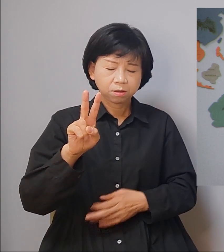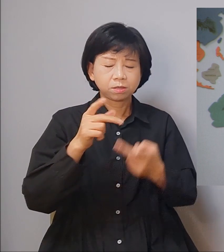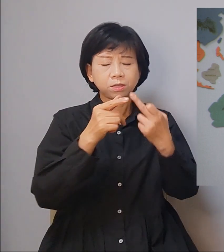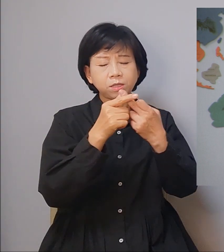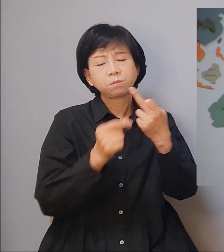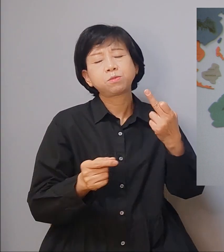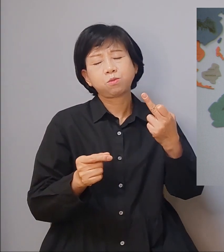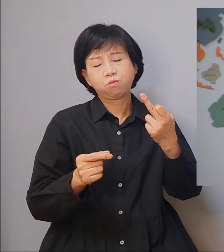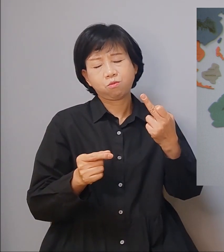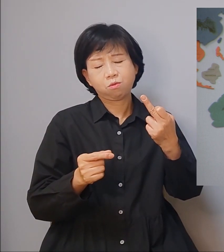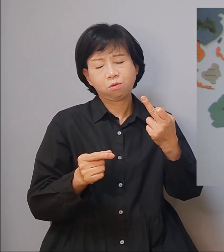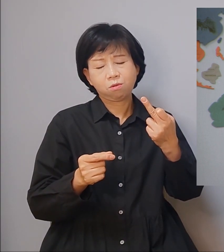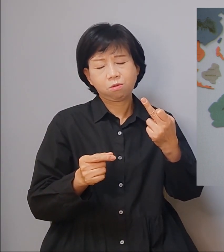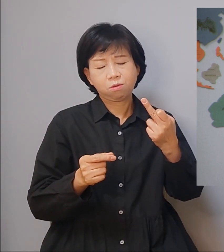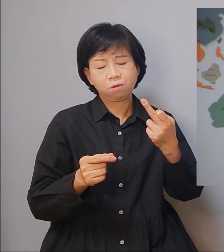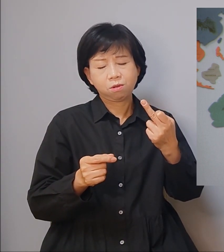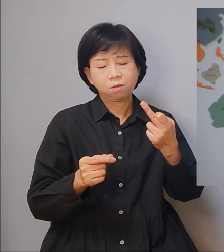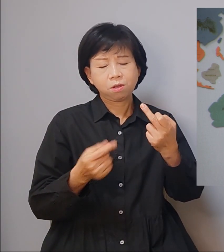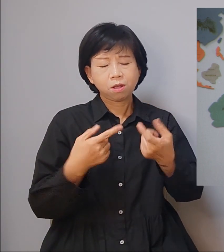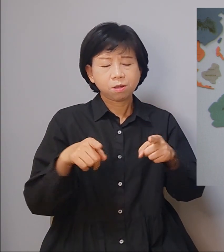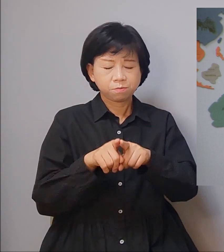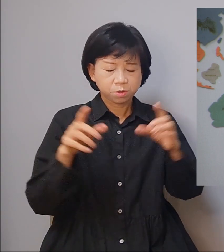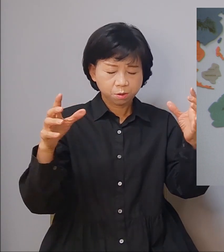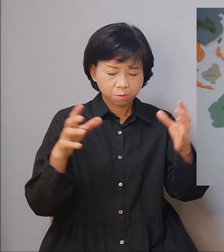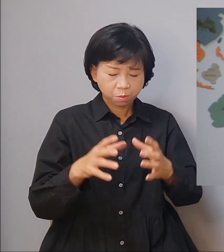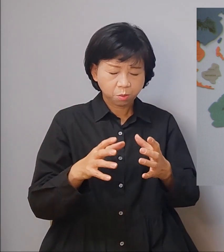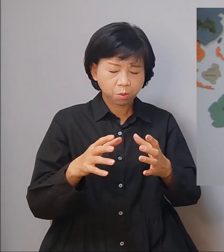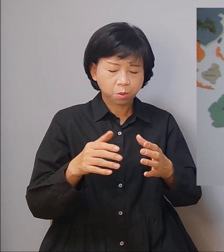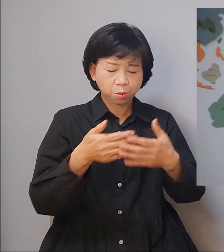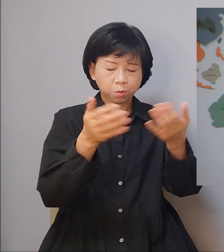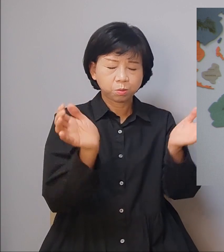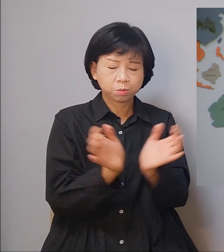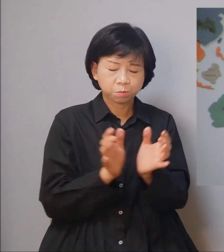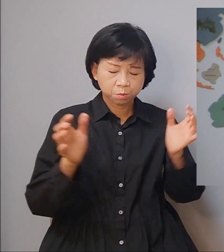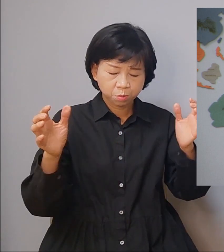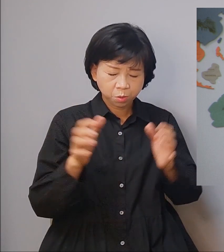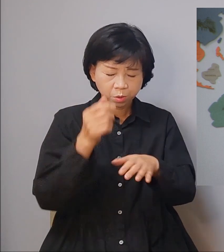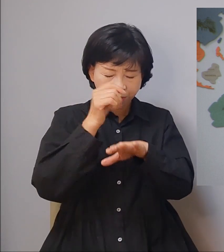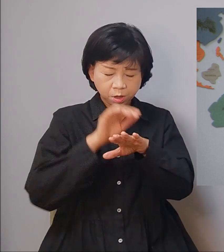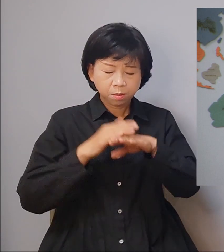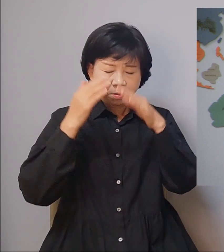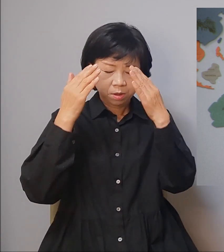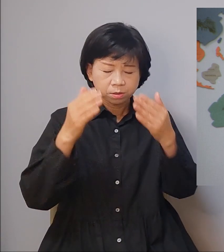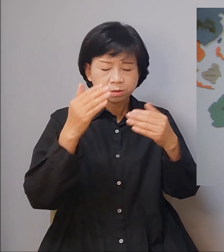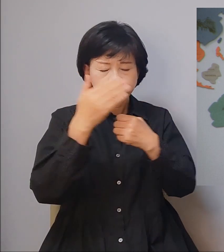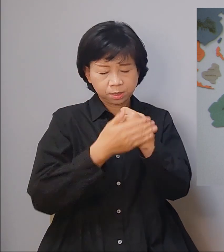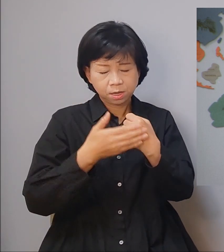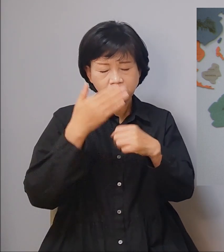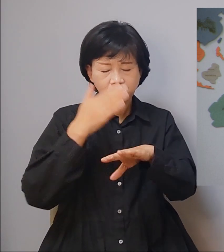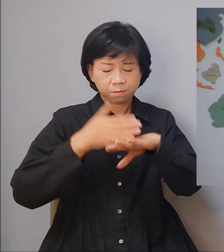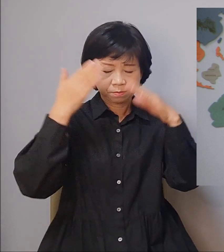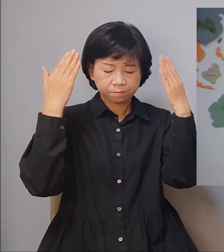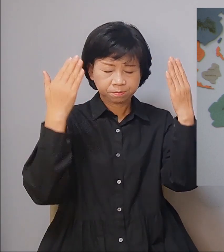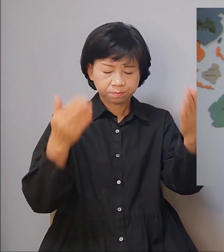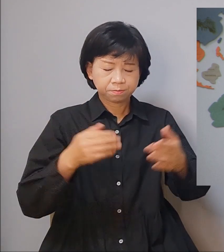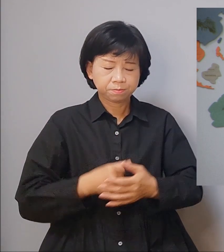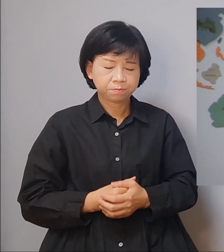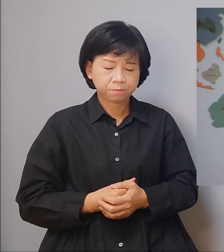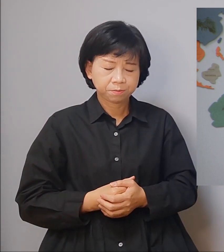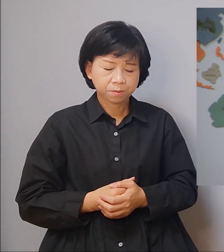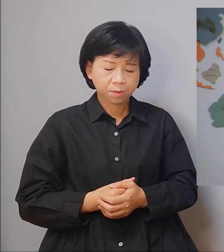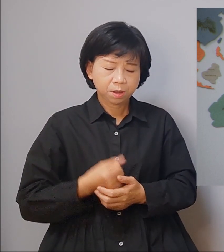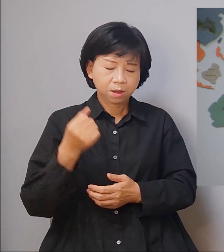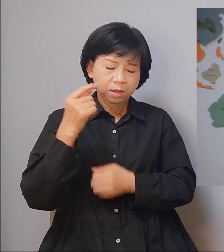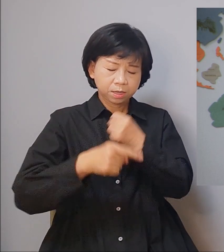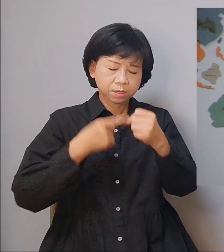즈음에 또한 우리가 함께 모여서 공동체로 모여서 예배할 수 있도록 은혜 주심에 감사합니다. 한